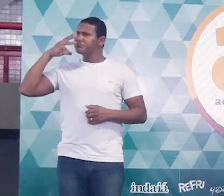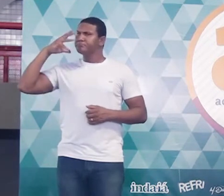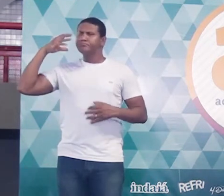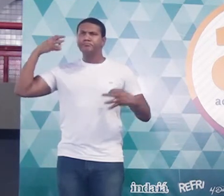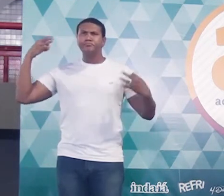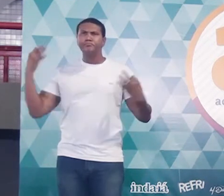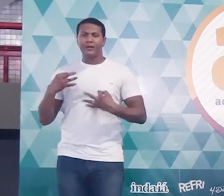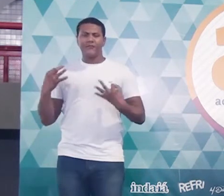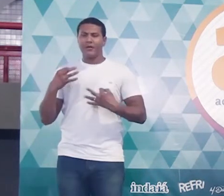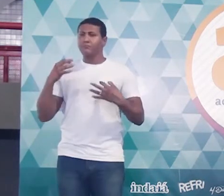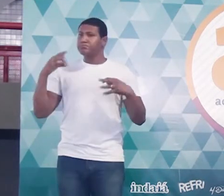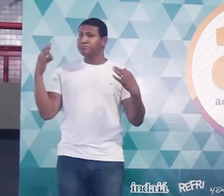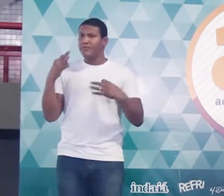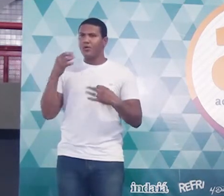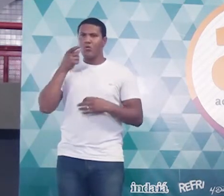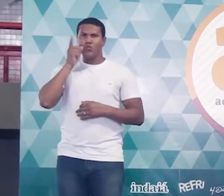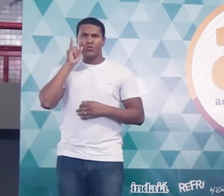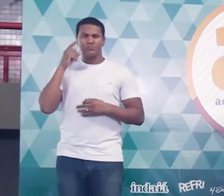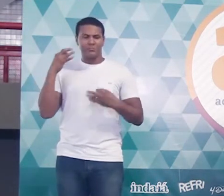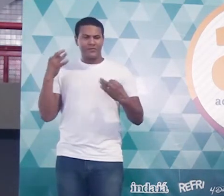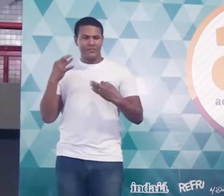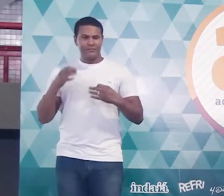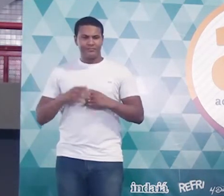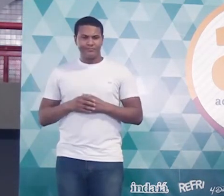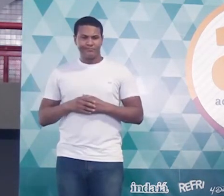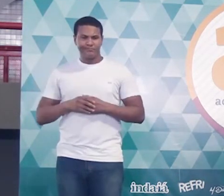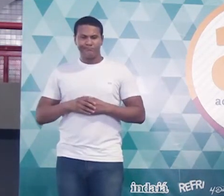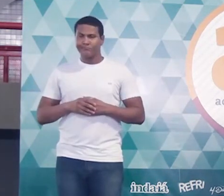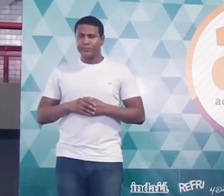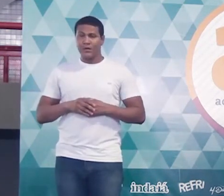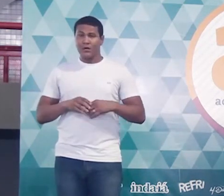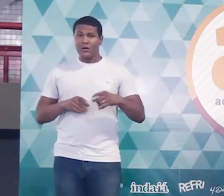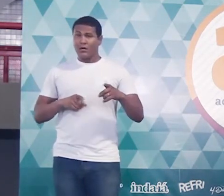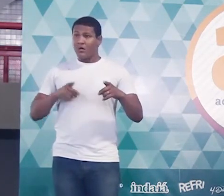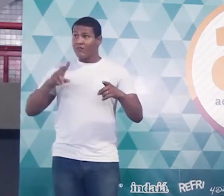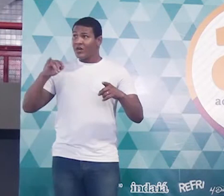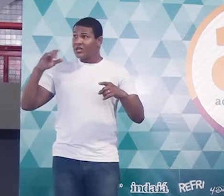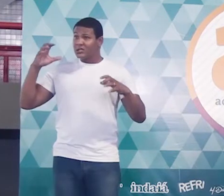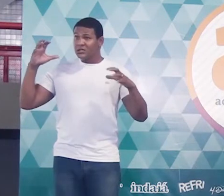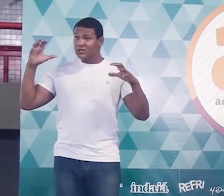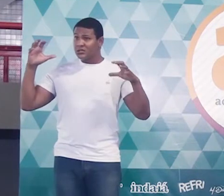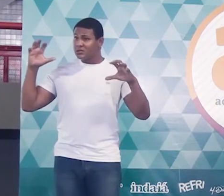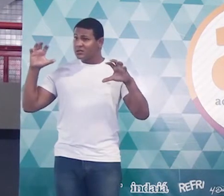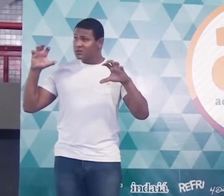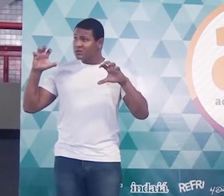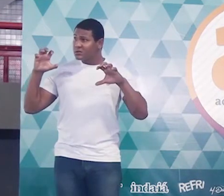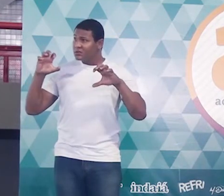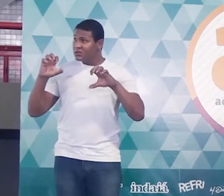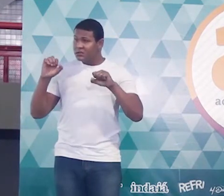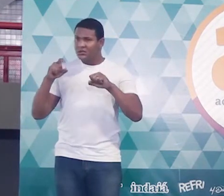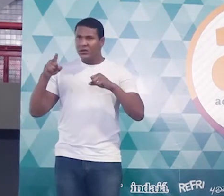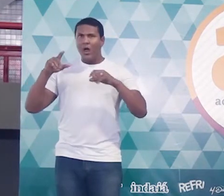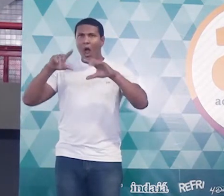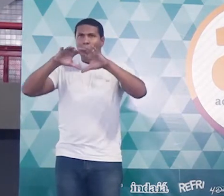O ambiente ficou abafadíssimo, porque a radiação atravessava